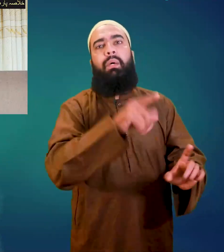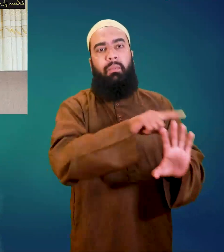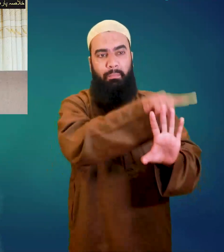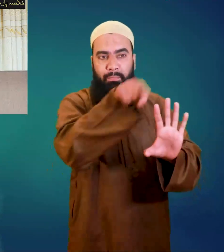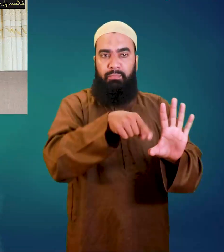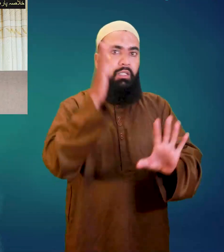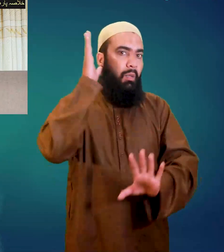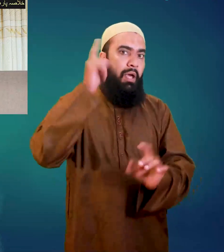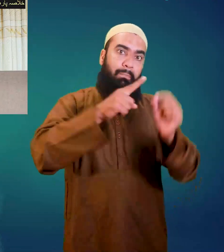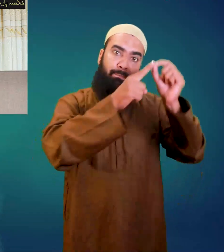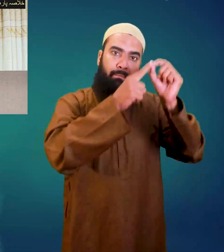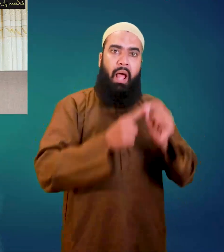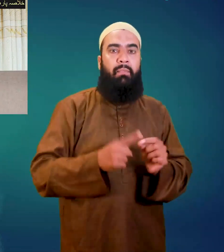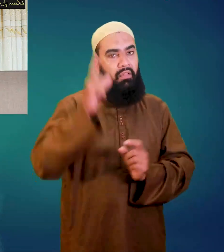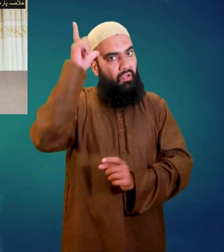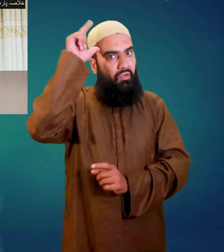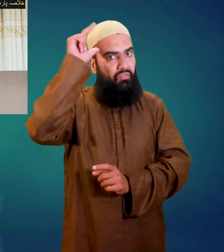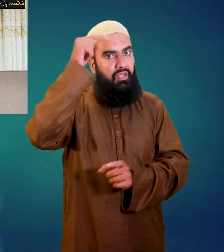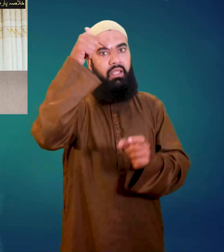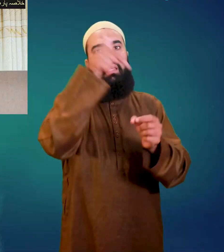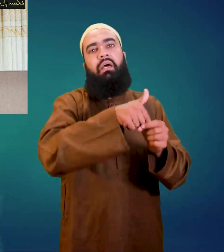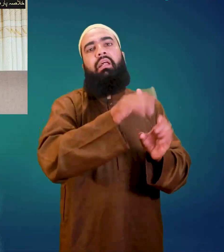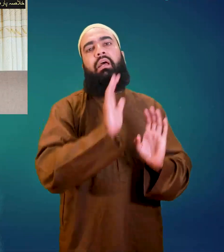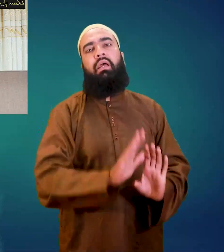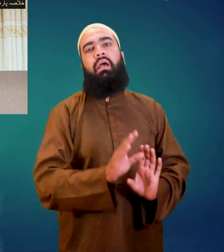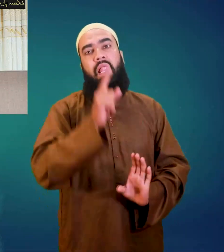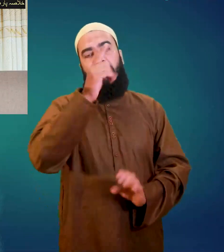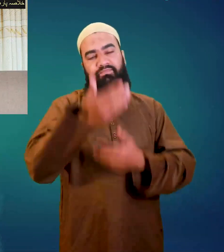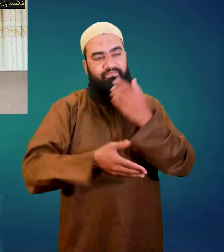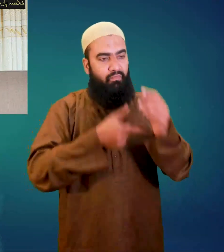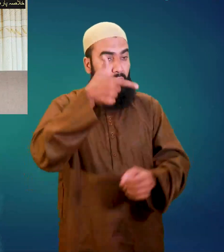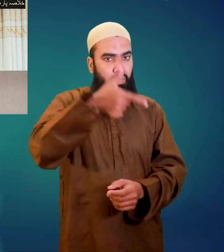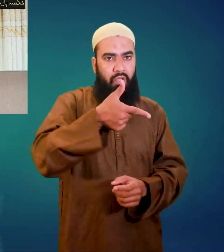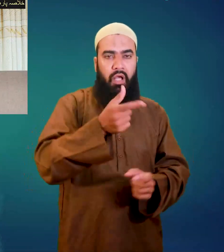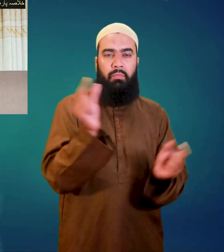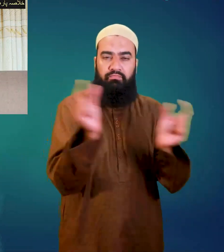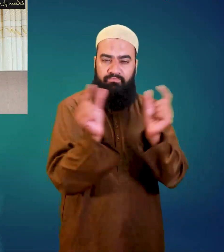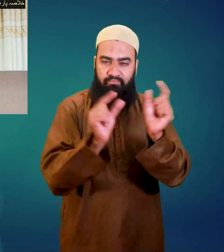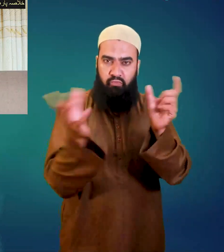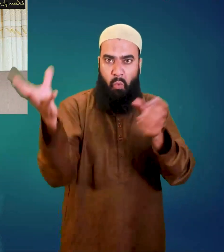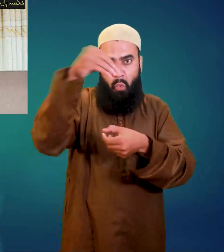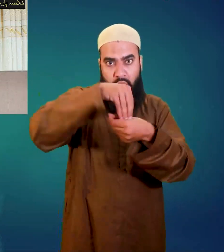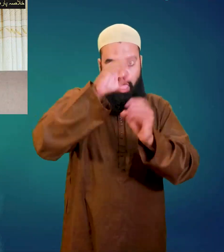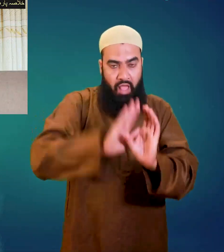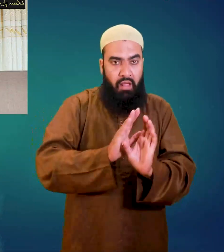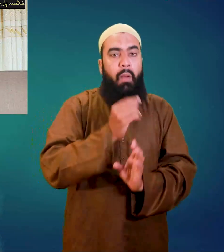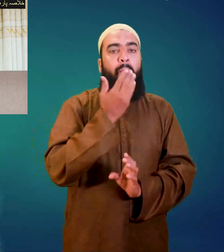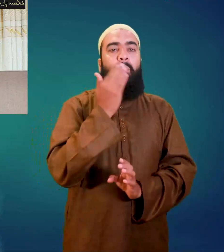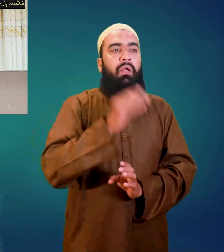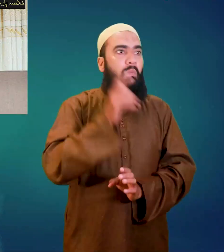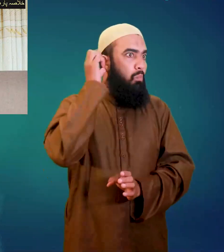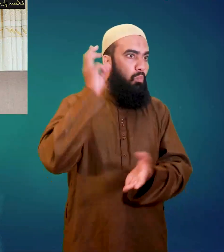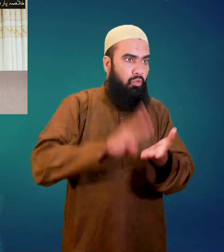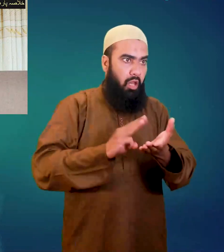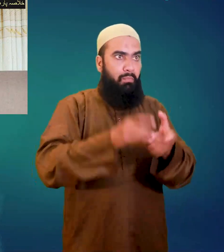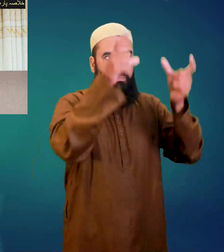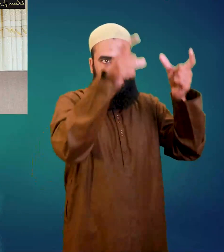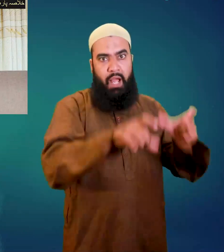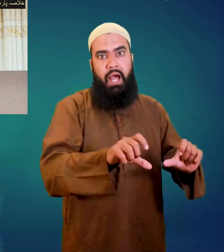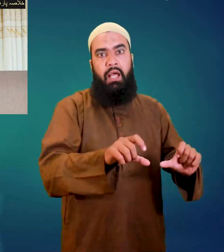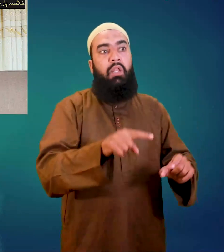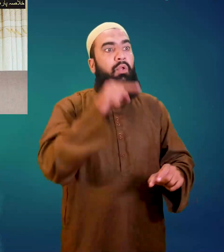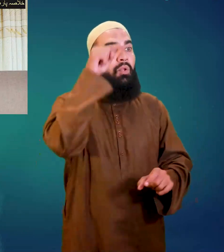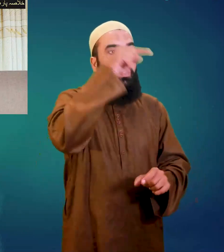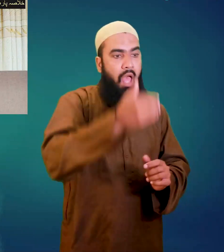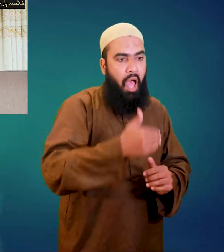اور پابندی کرنے والے۔ تو یہ 7 صفات ذکر فرمائیں، ان 7 اوصاف والے اہل ایمان فلاح